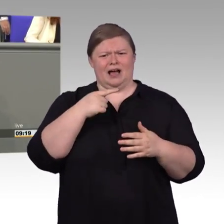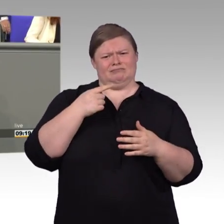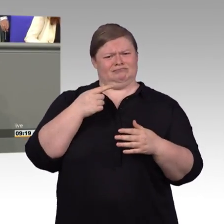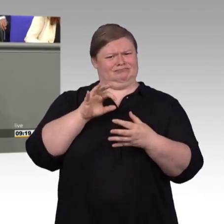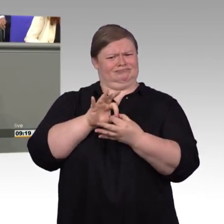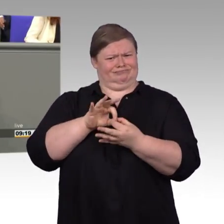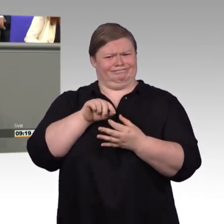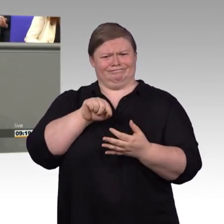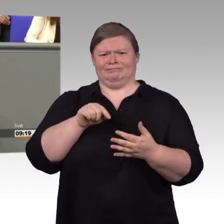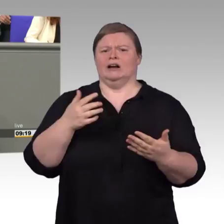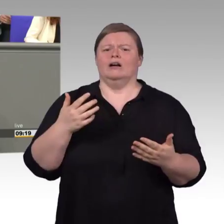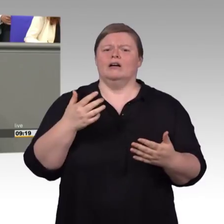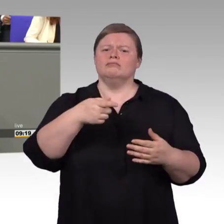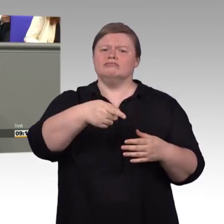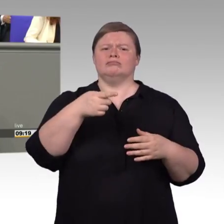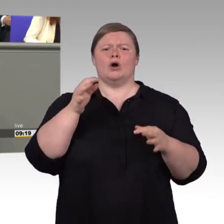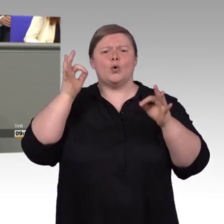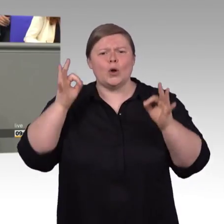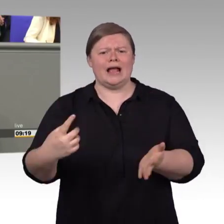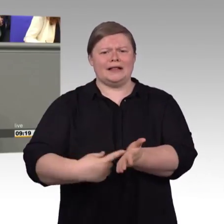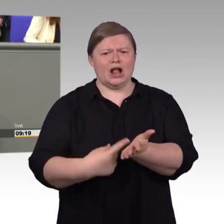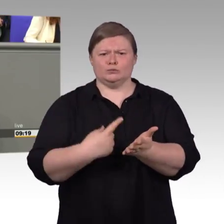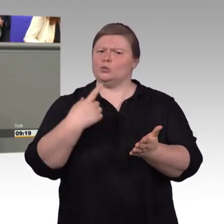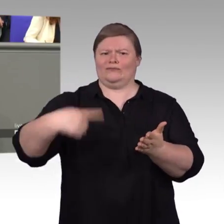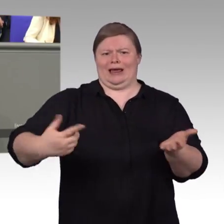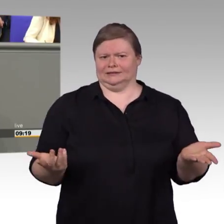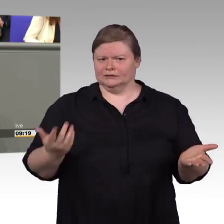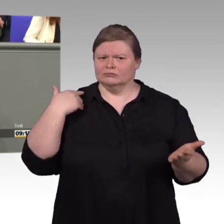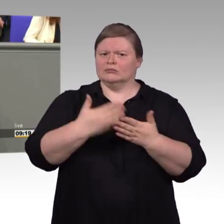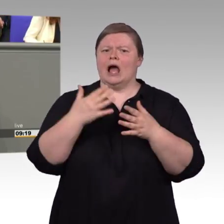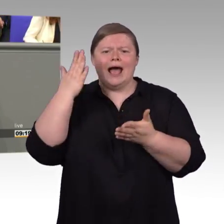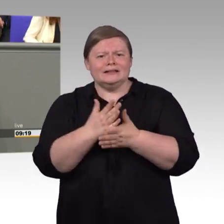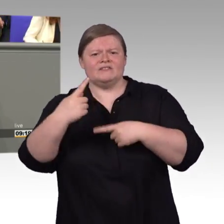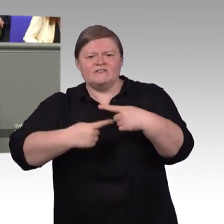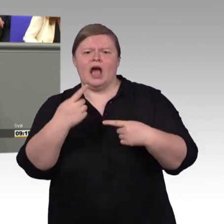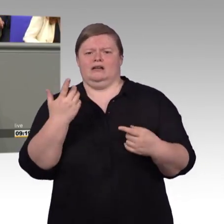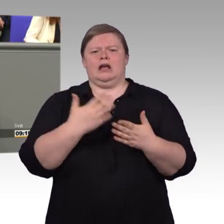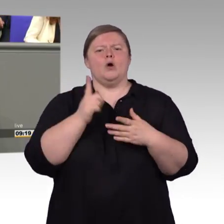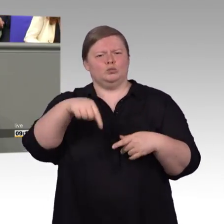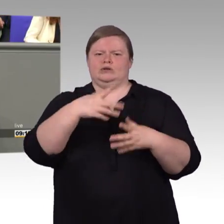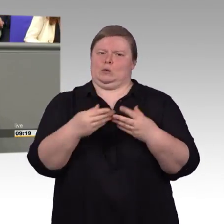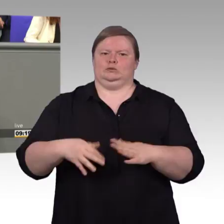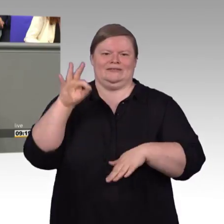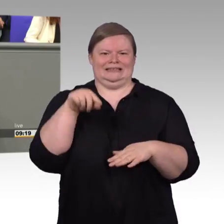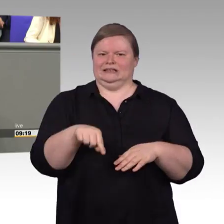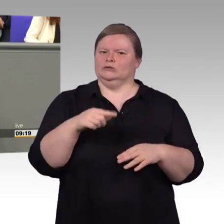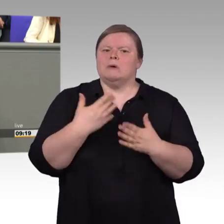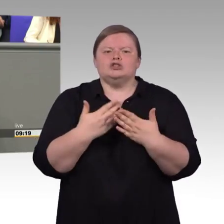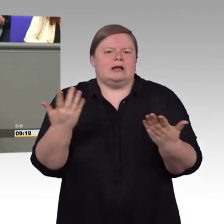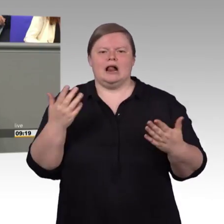Und sechstens, es muss sichergestellt sein, dass bei der Durchführung der Kollektivklage die Gesamtdauer des Verfahrens einschließlich